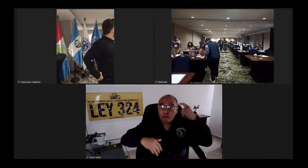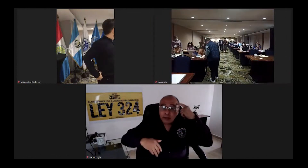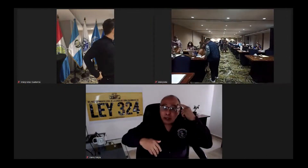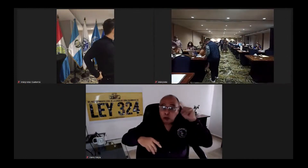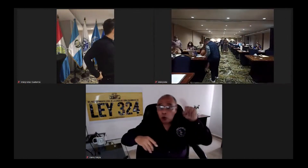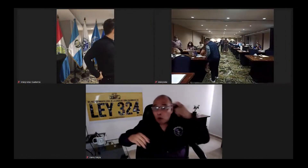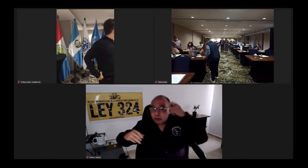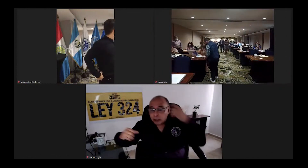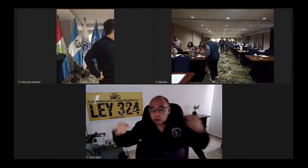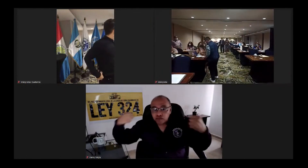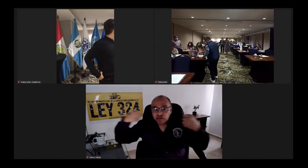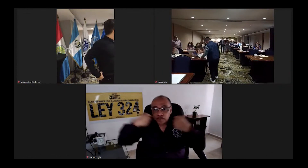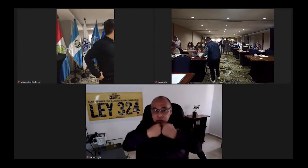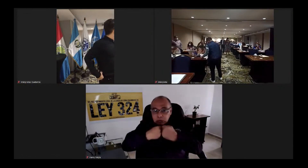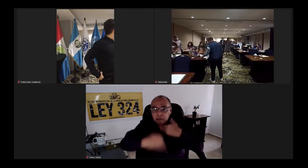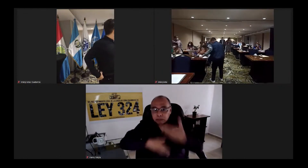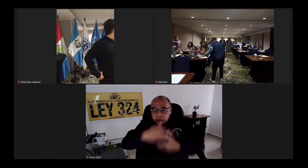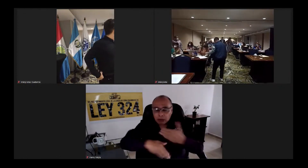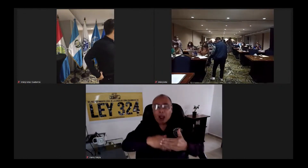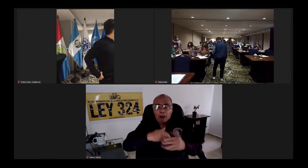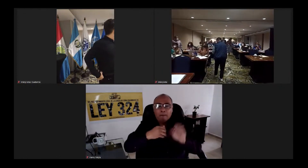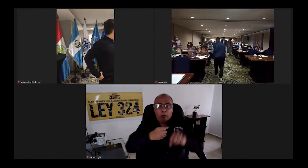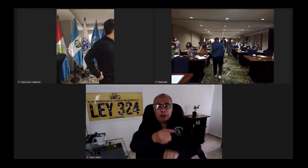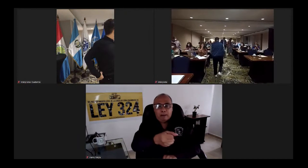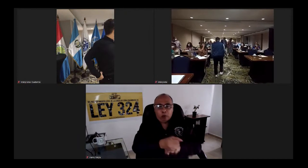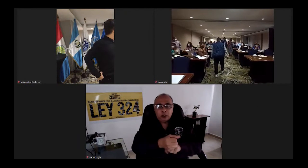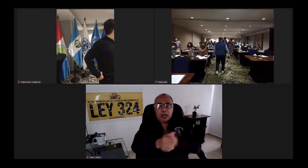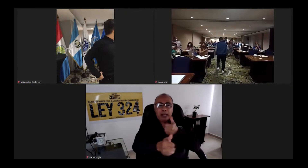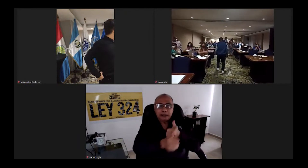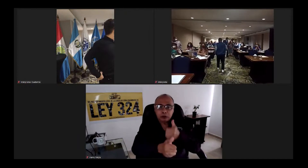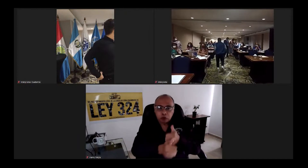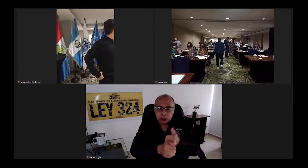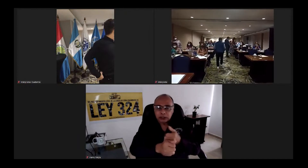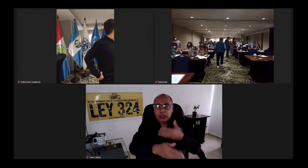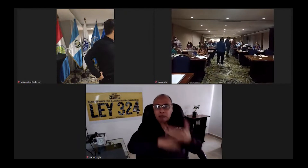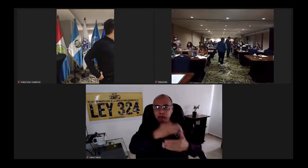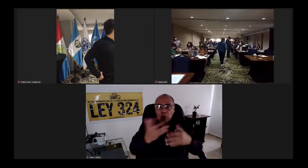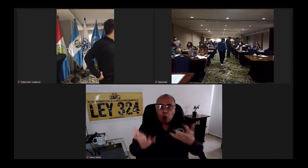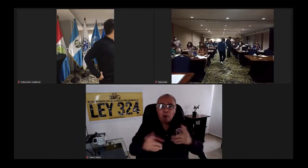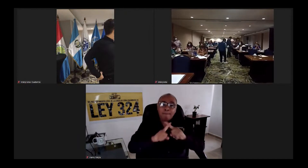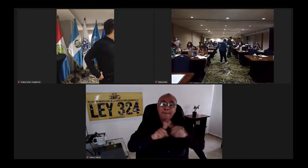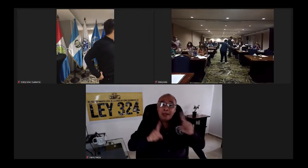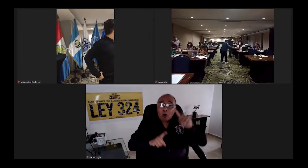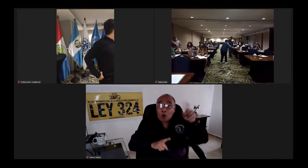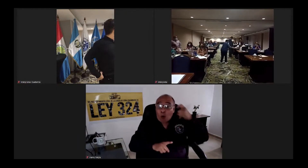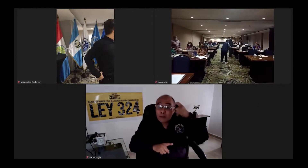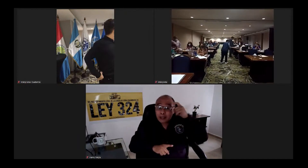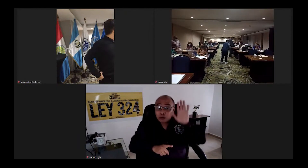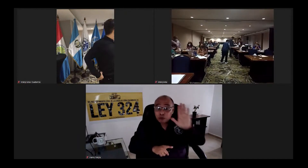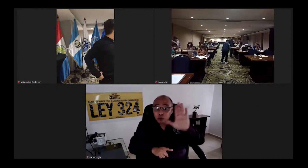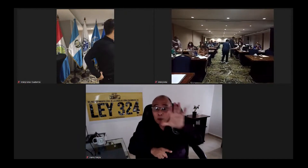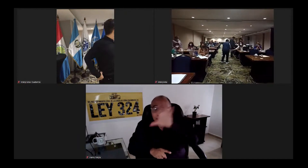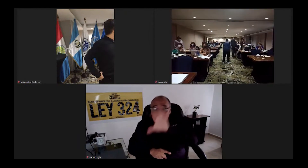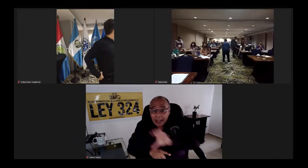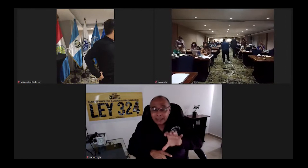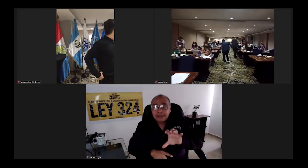que se pudo abrir este proyecto en Paraguay a este convenio. Nosotros apoyamos desde FENASCOL con